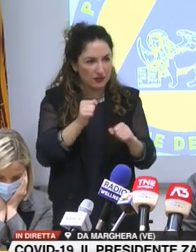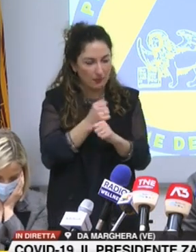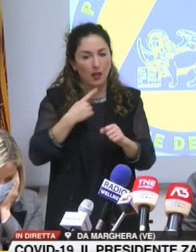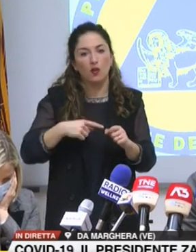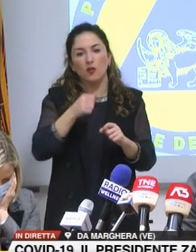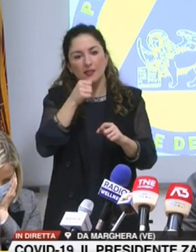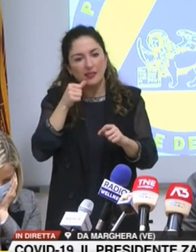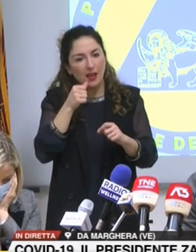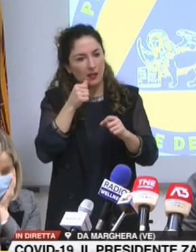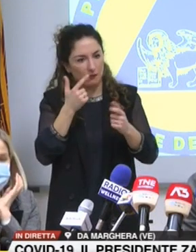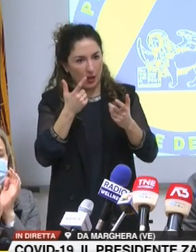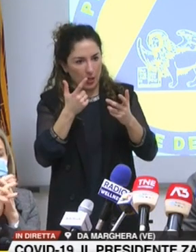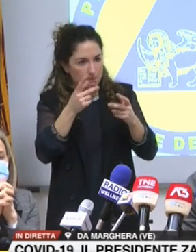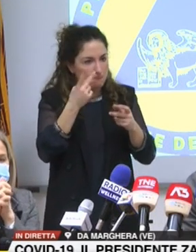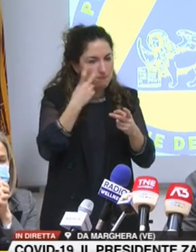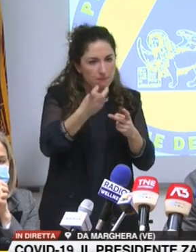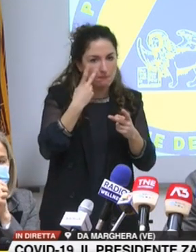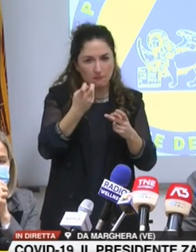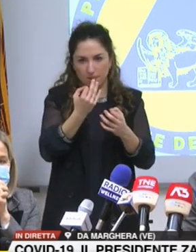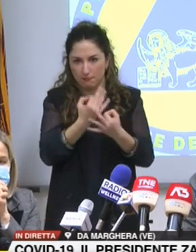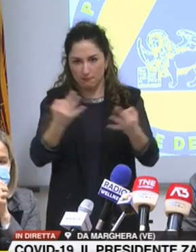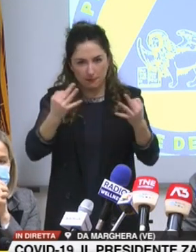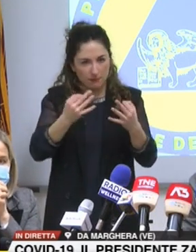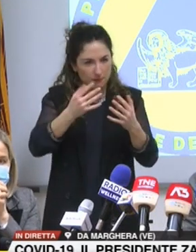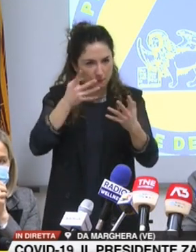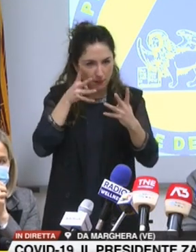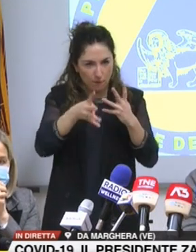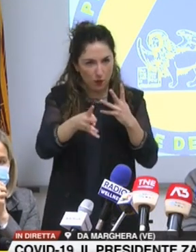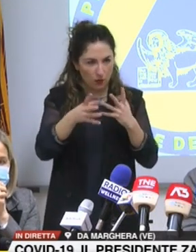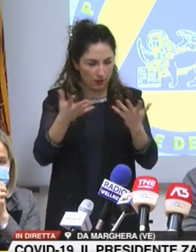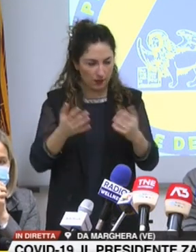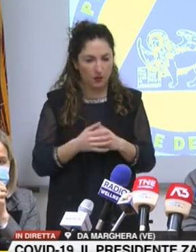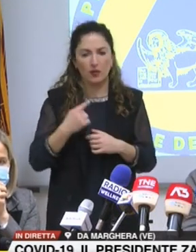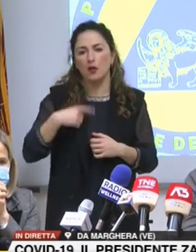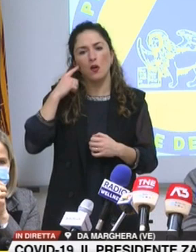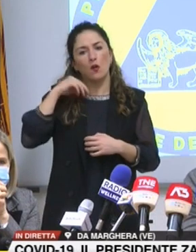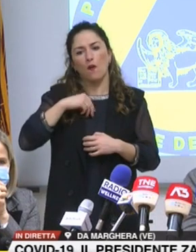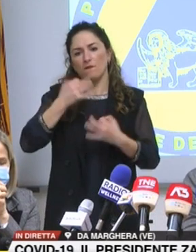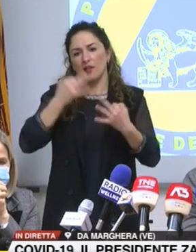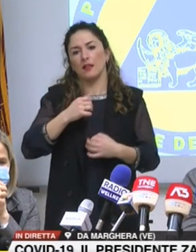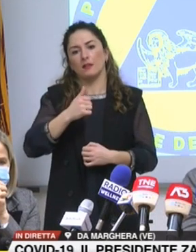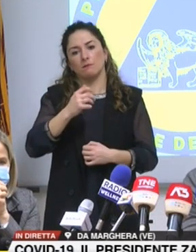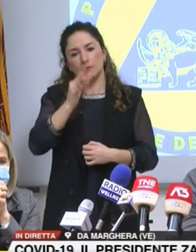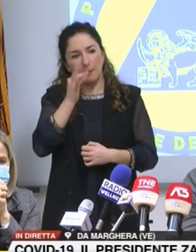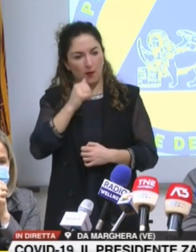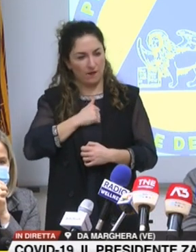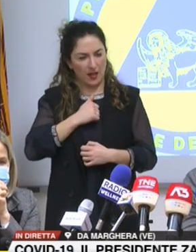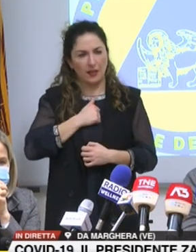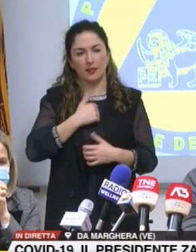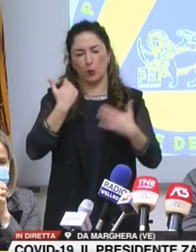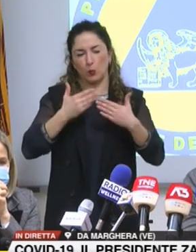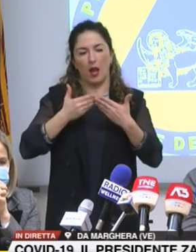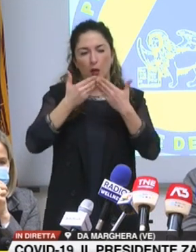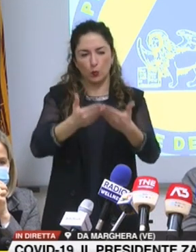di una rete a strascico per fare pulizia nei territori. Quindi io sono convinto che il fai da te sia veramente un grande ausilio per